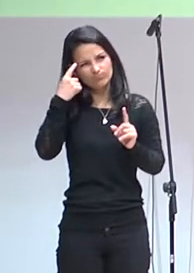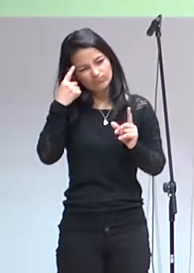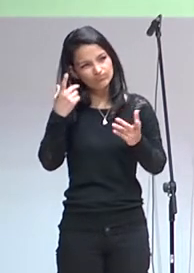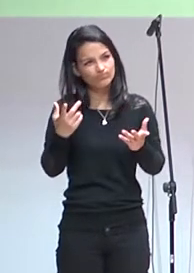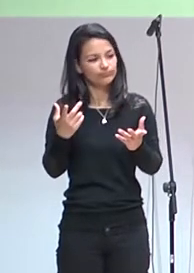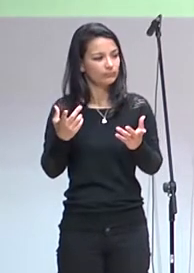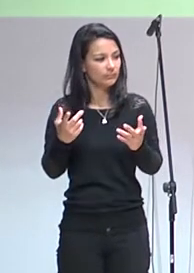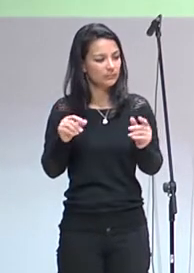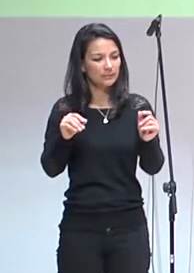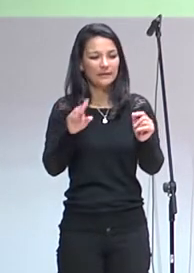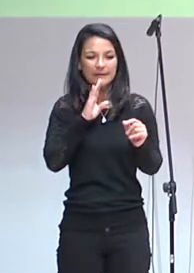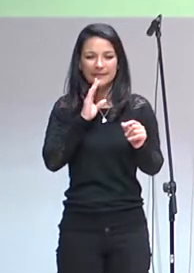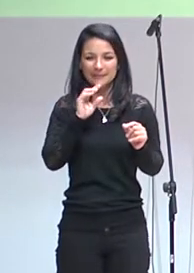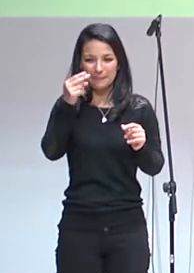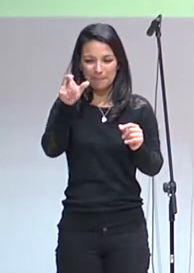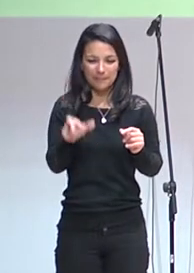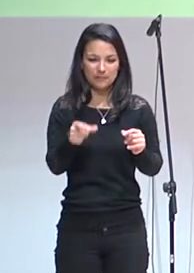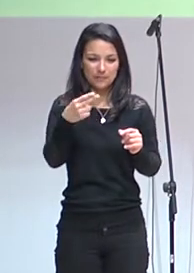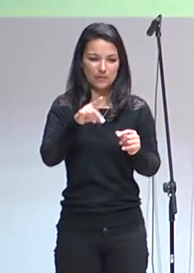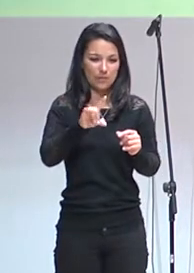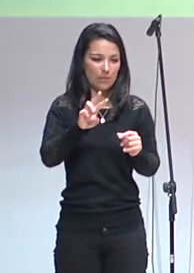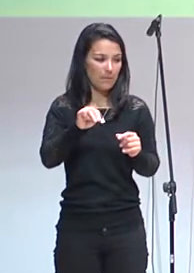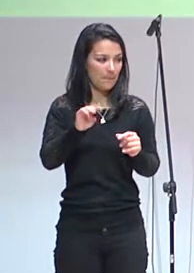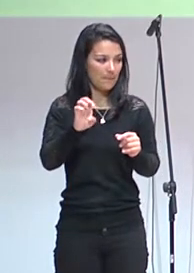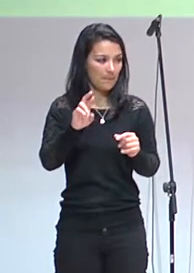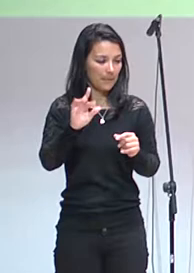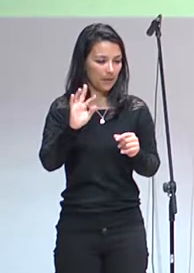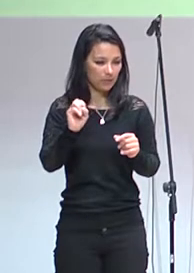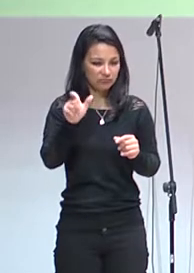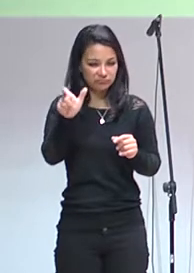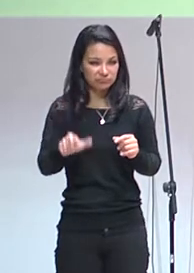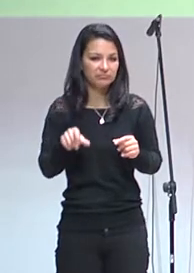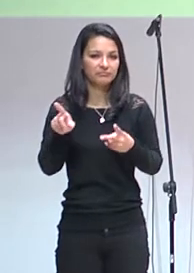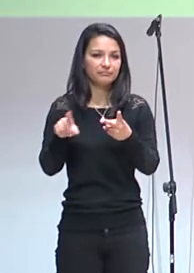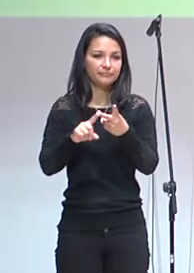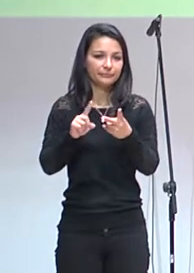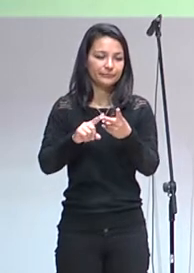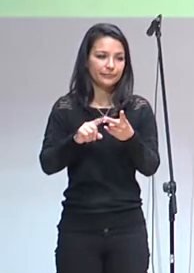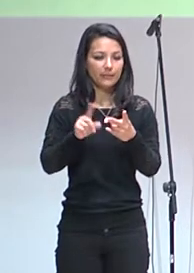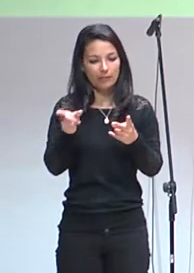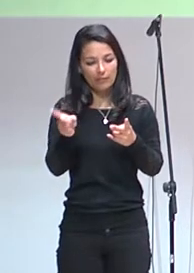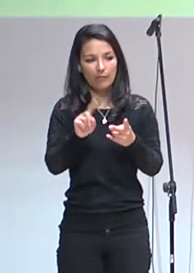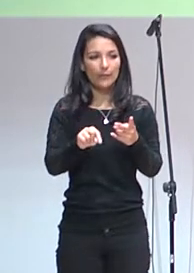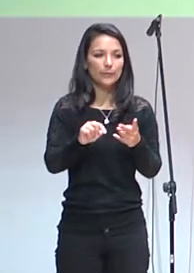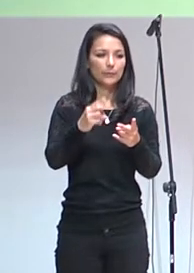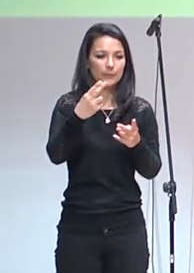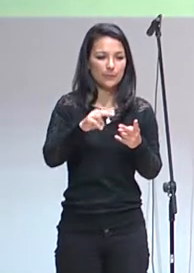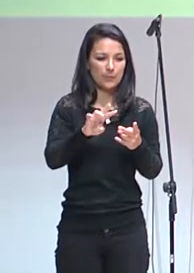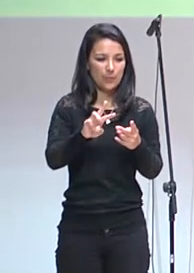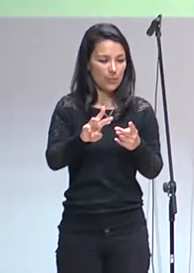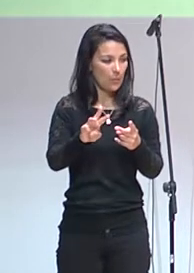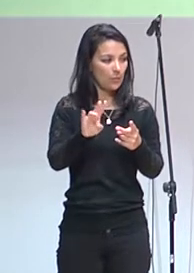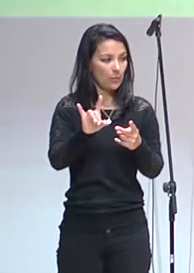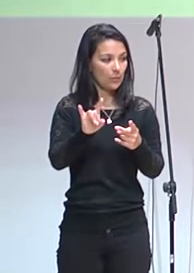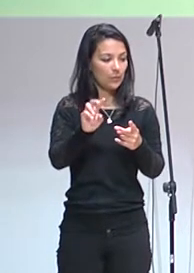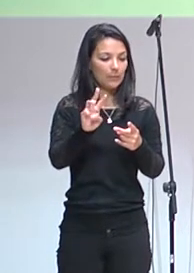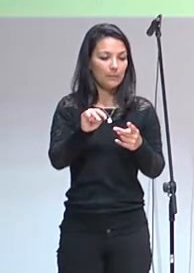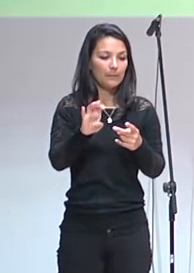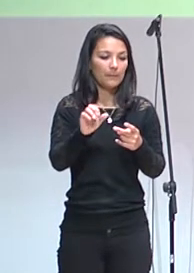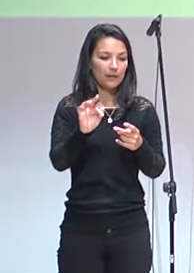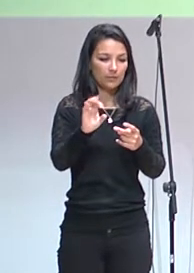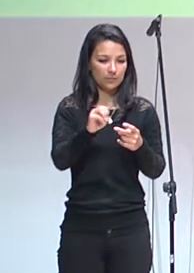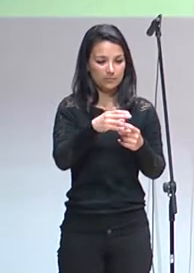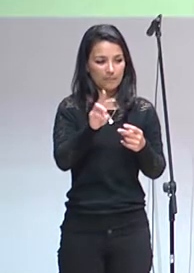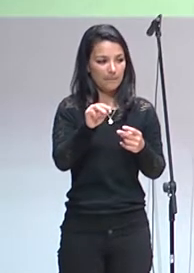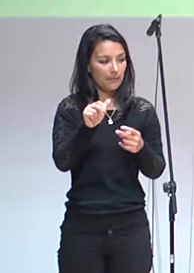de Humberto Eco, ¿sí? De el mismo Humberto Maturana, ¿no? A través de la biopedagogía,